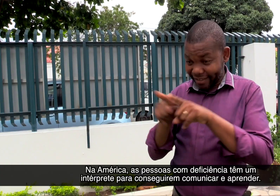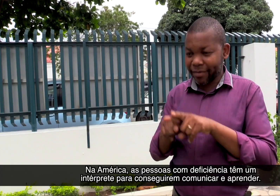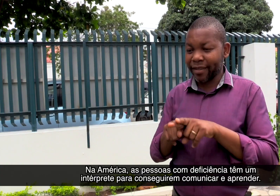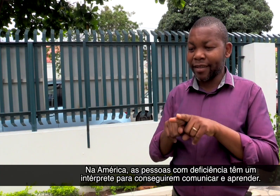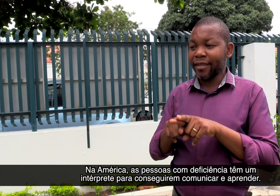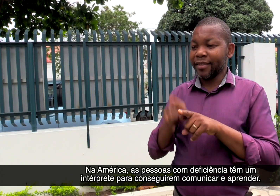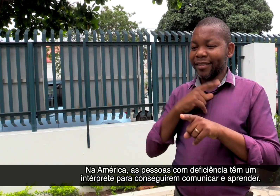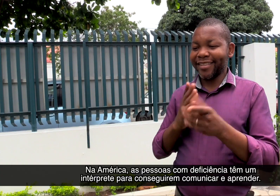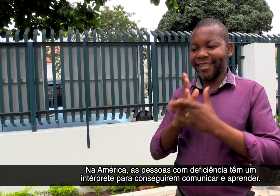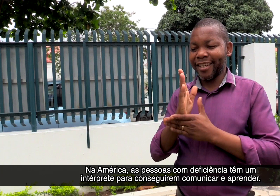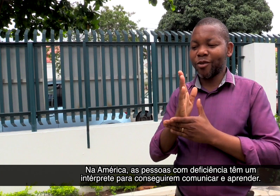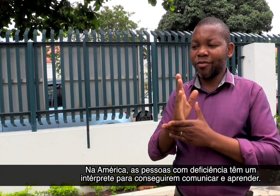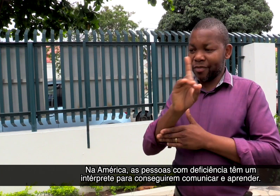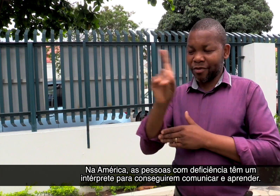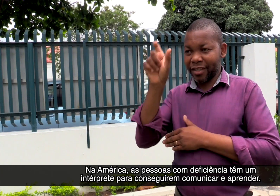na América,